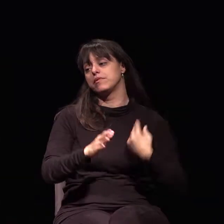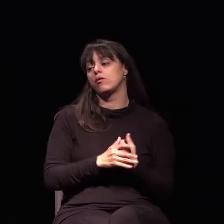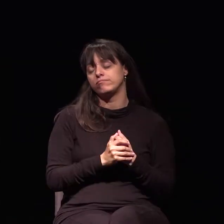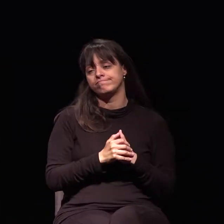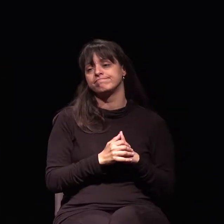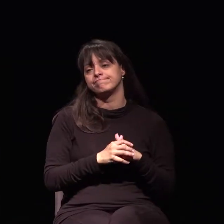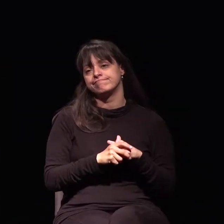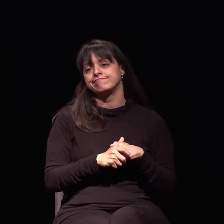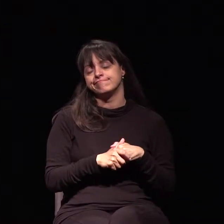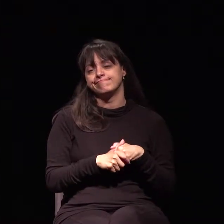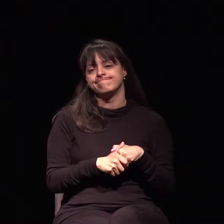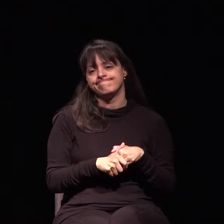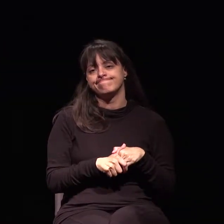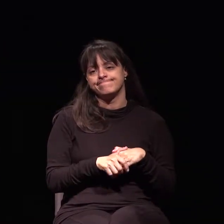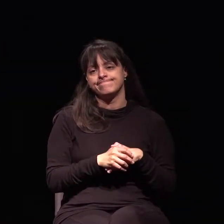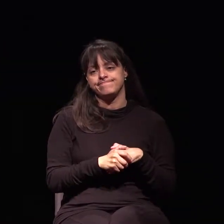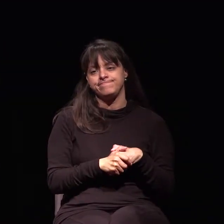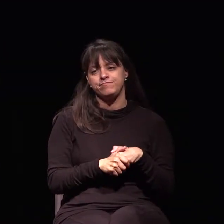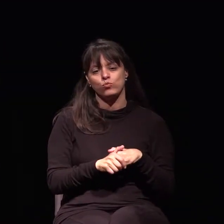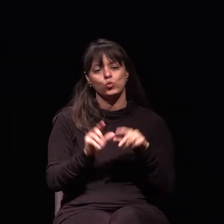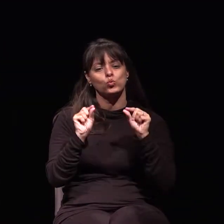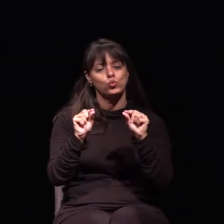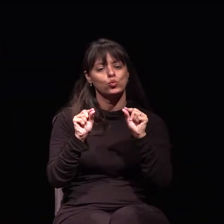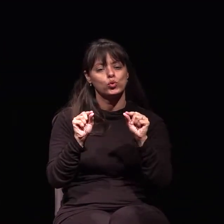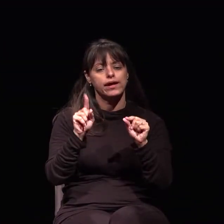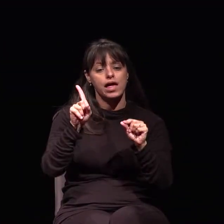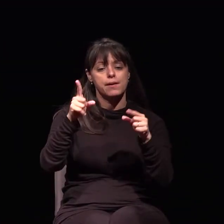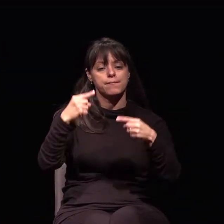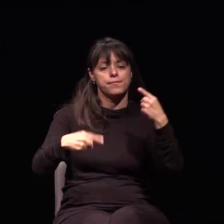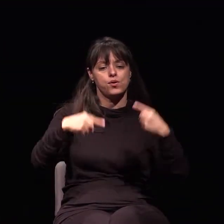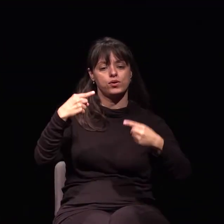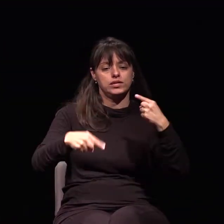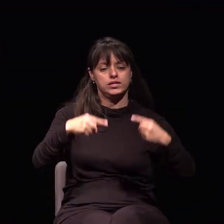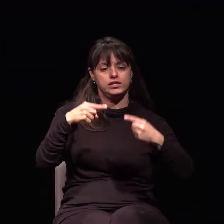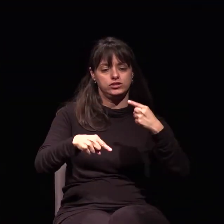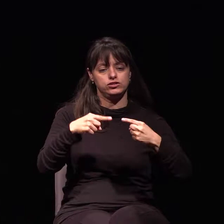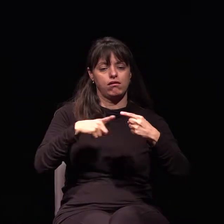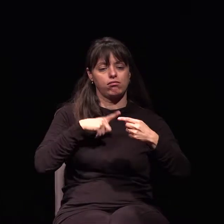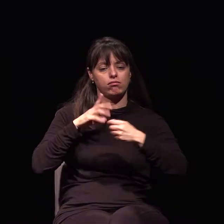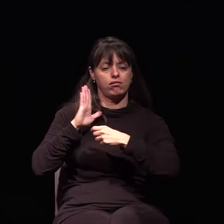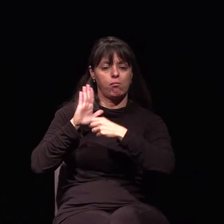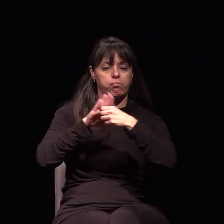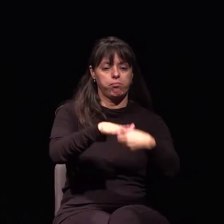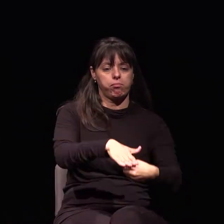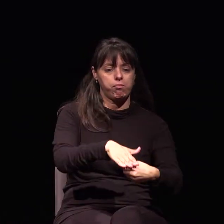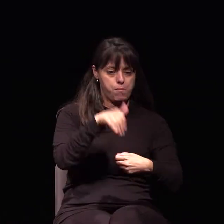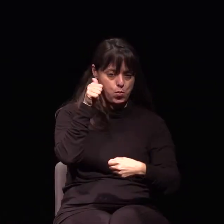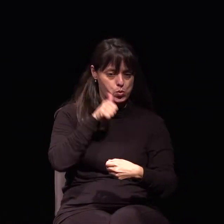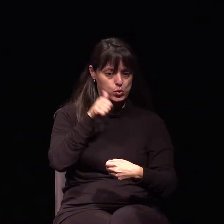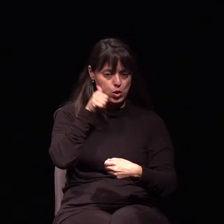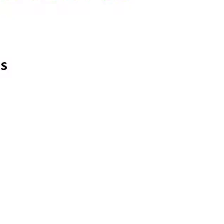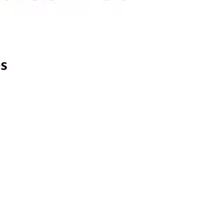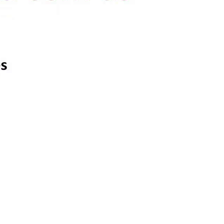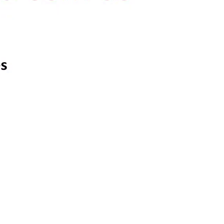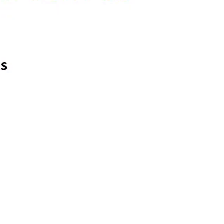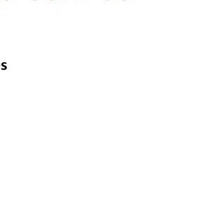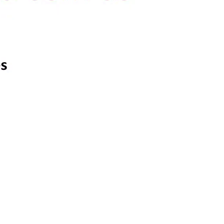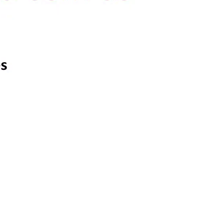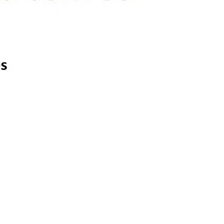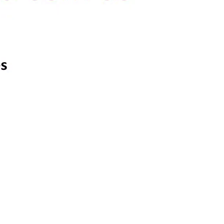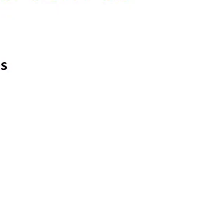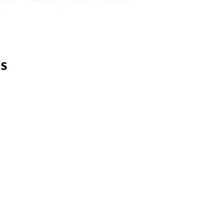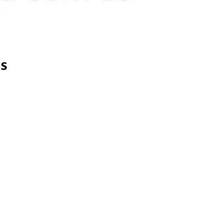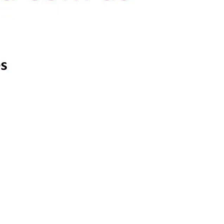em relação à repressão política. E aí eu dei esse nome aqui,